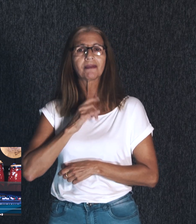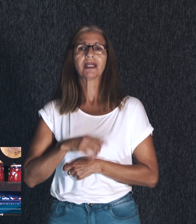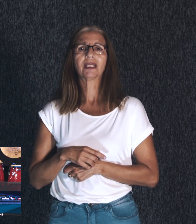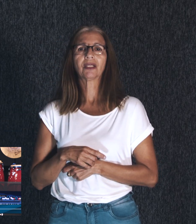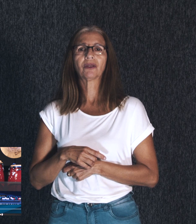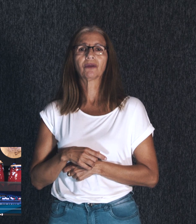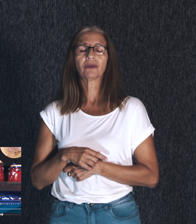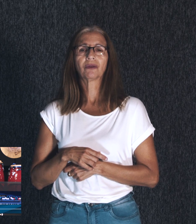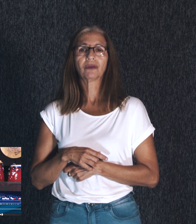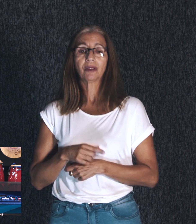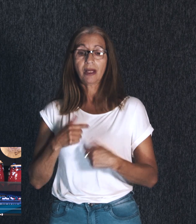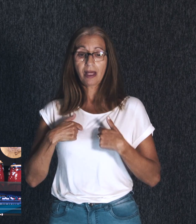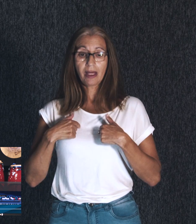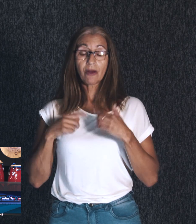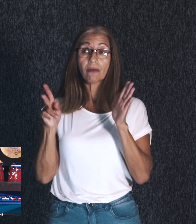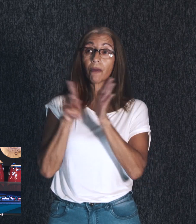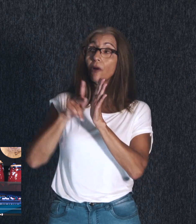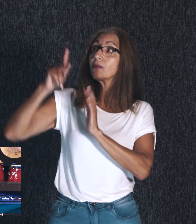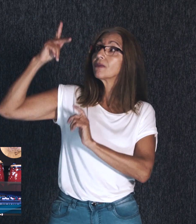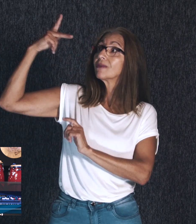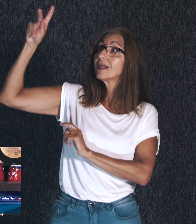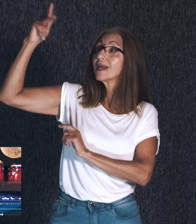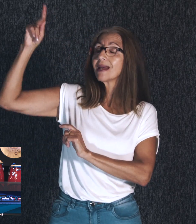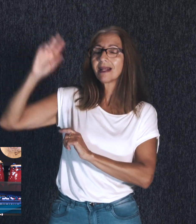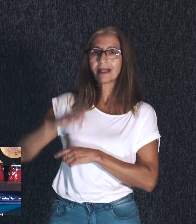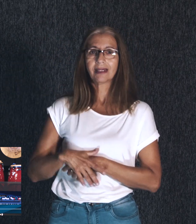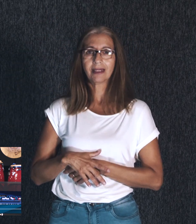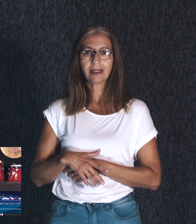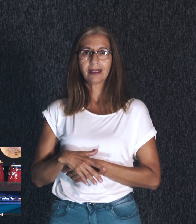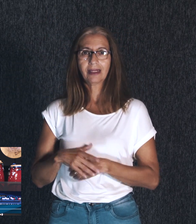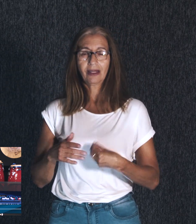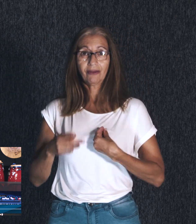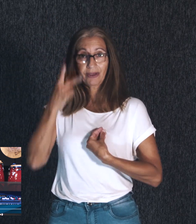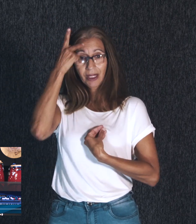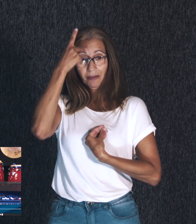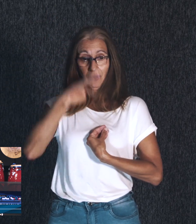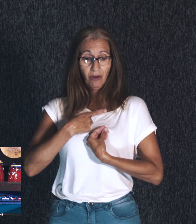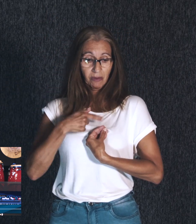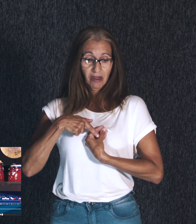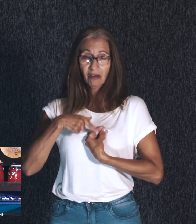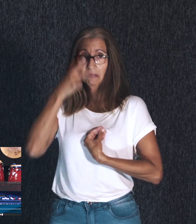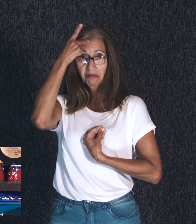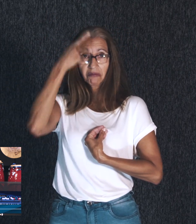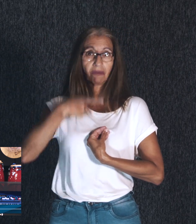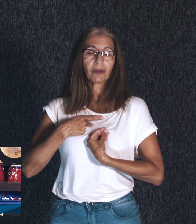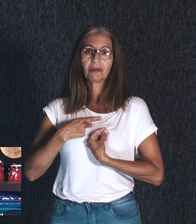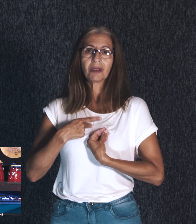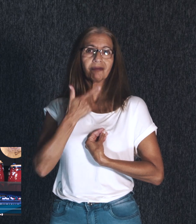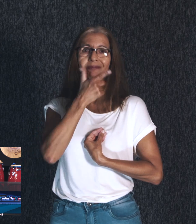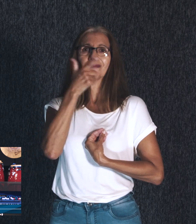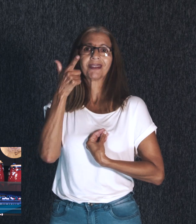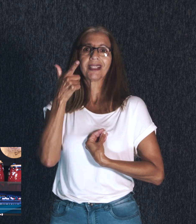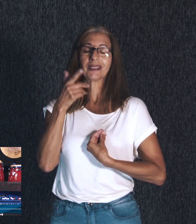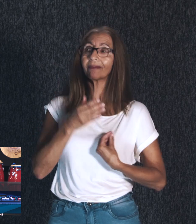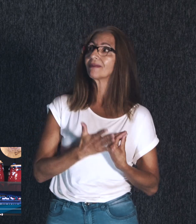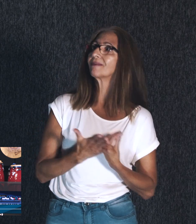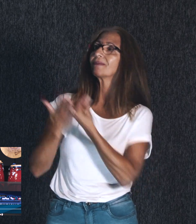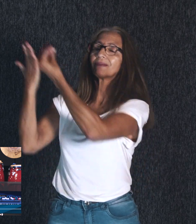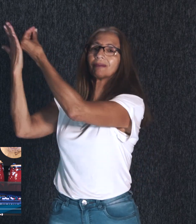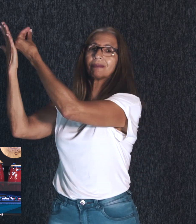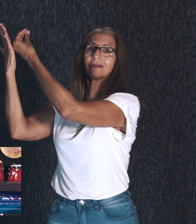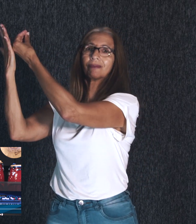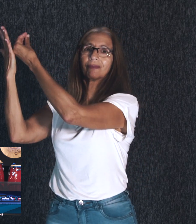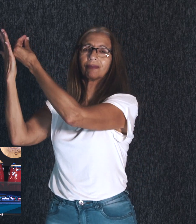propriedade exclusiva de Deus. Que é justamente o que diz 1 Pedro 2,9. Nós somos a geração